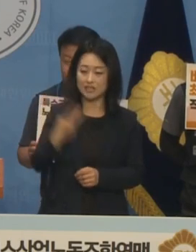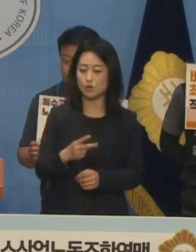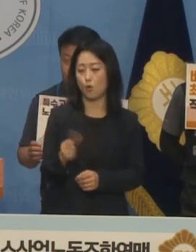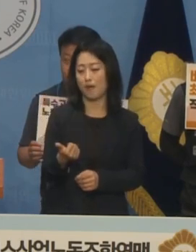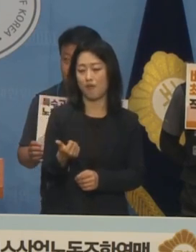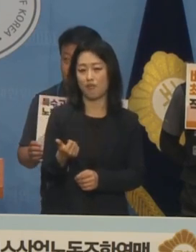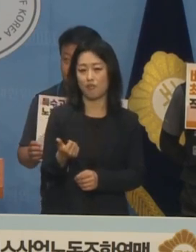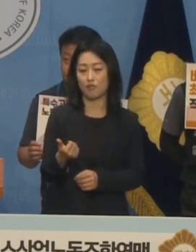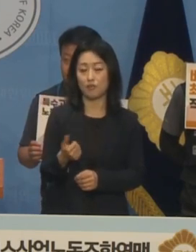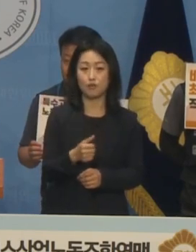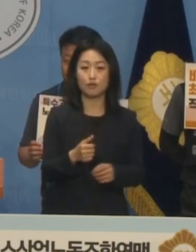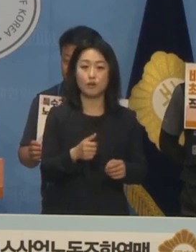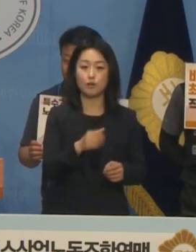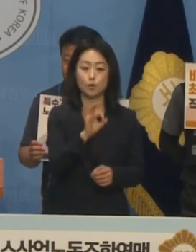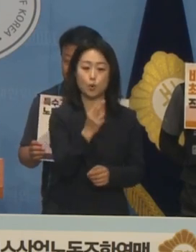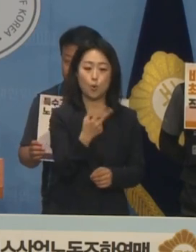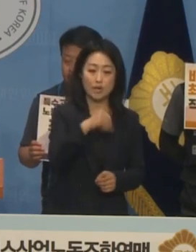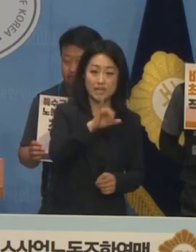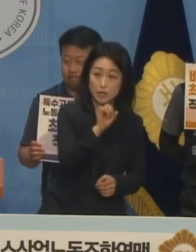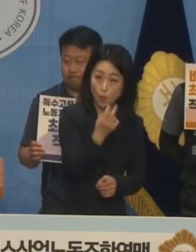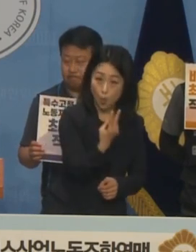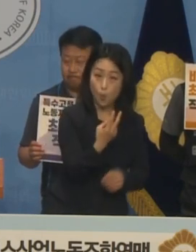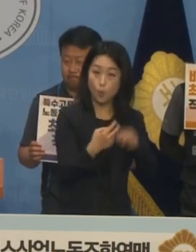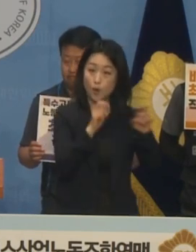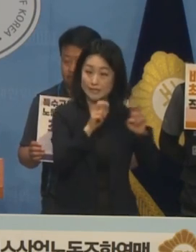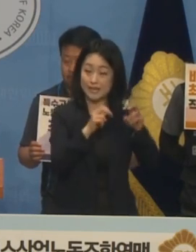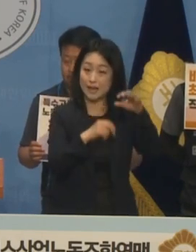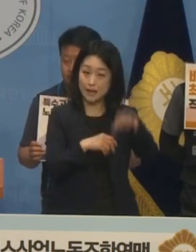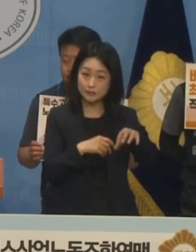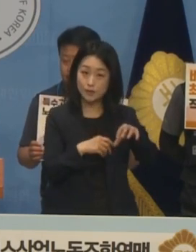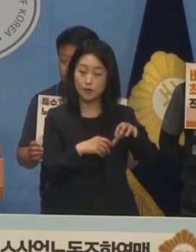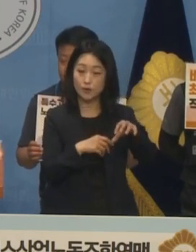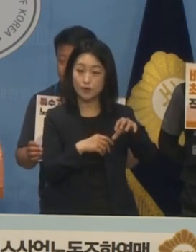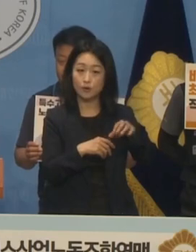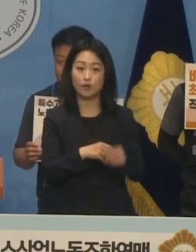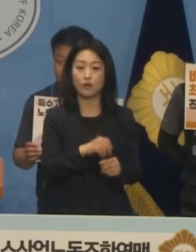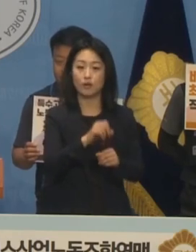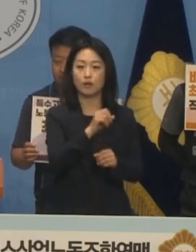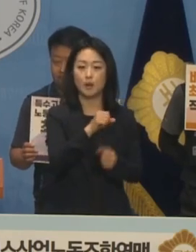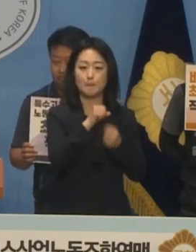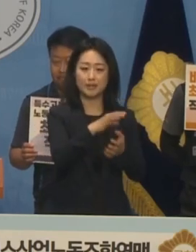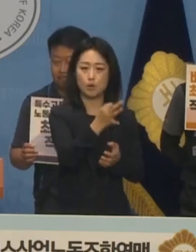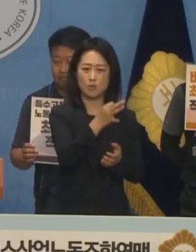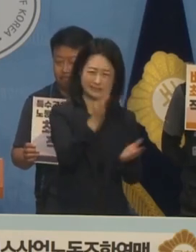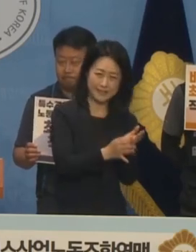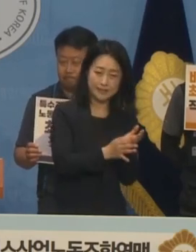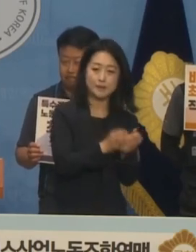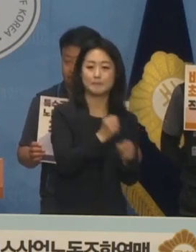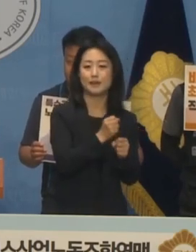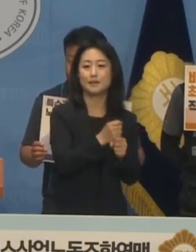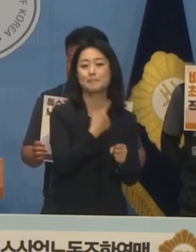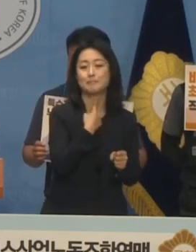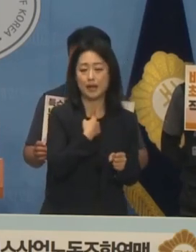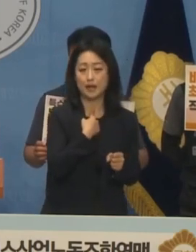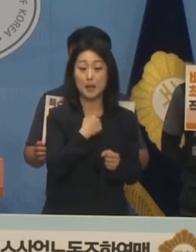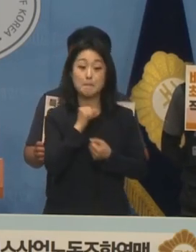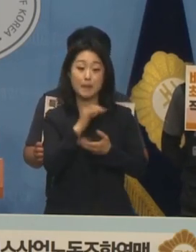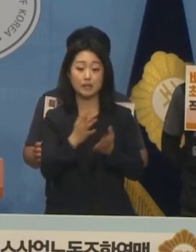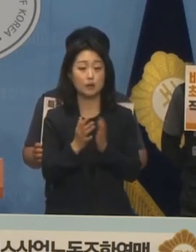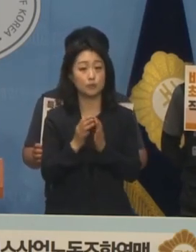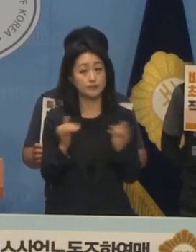2,000원대 배달료가 생겼습니다. 이러한 사태는 이번만이 처음이 아닙니다. 2021년도에 쿠팡이츠가